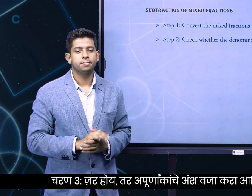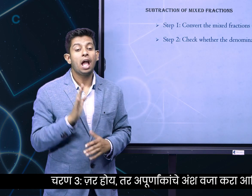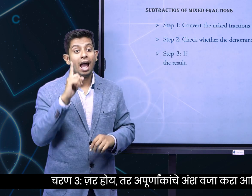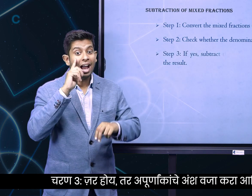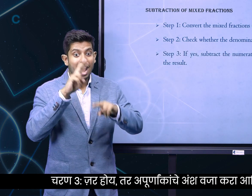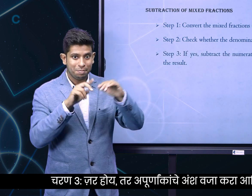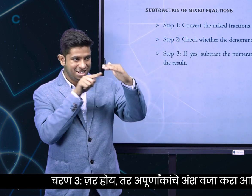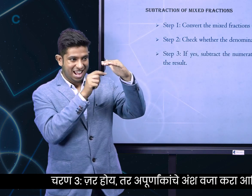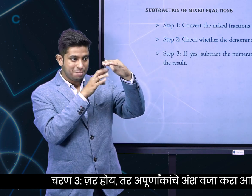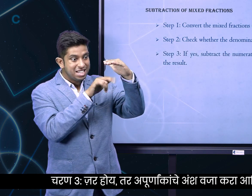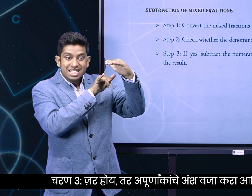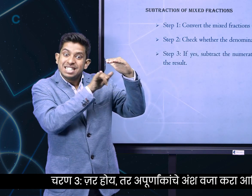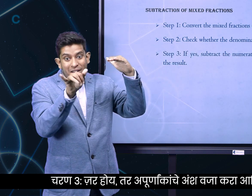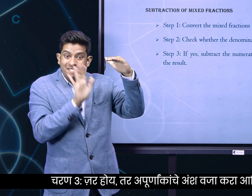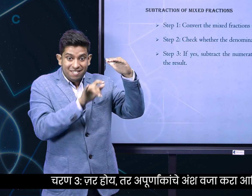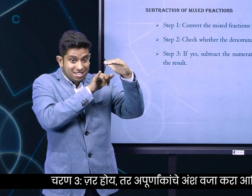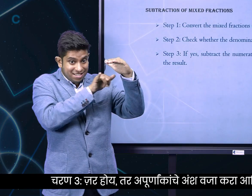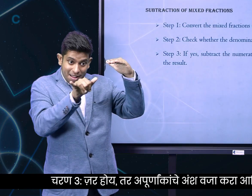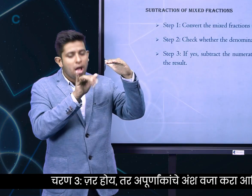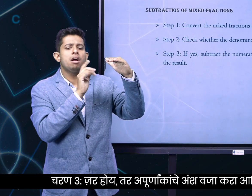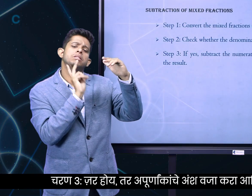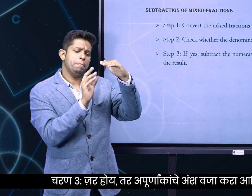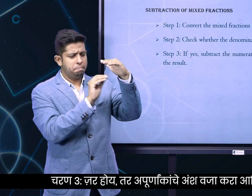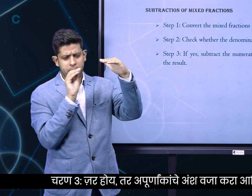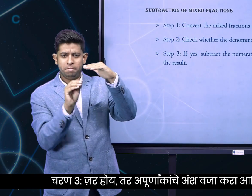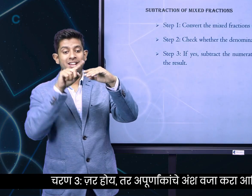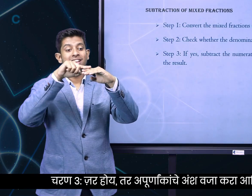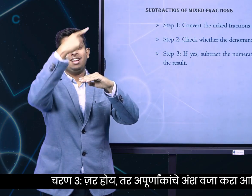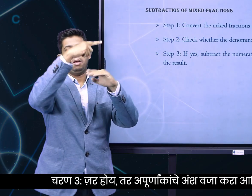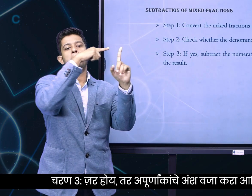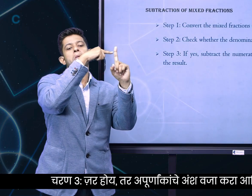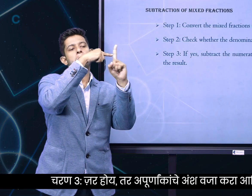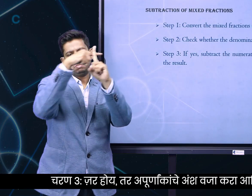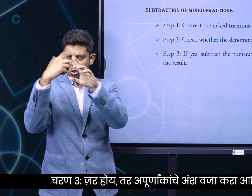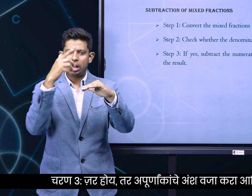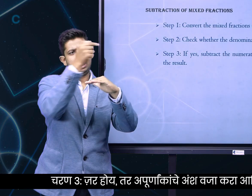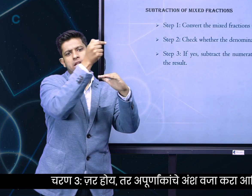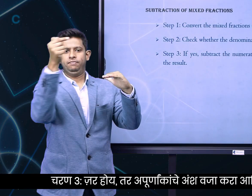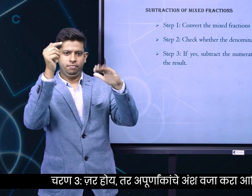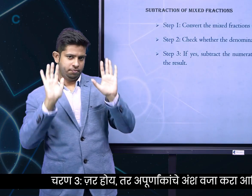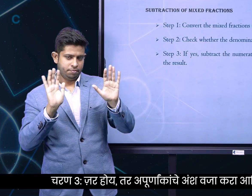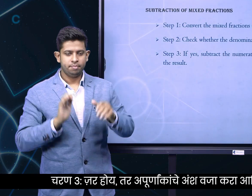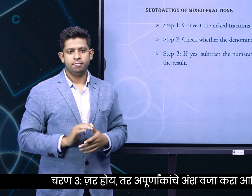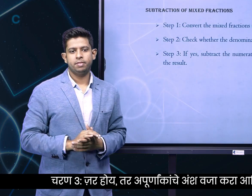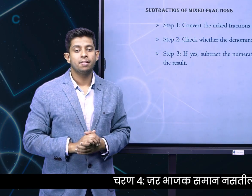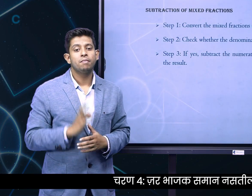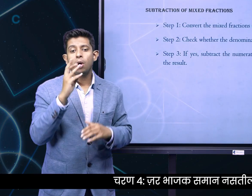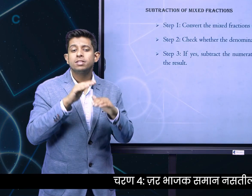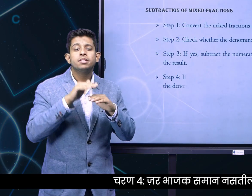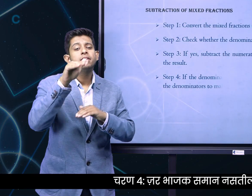चरण 3. जर होय तर अपूर्णांकांचे अंश वजा करा आणि निकाल लिहा. चरण 4.